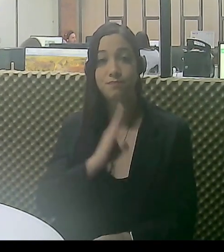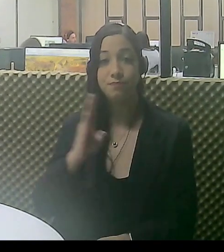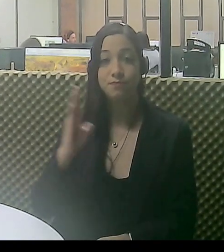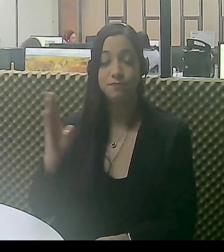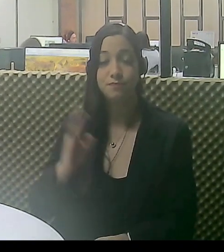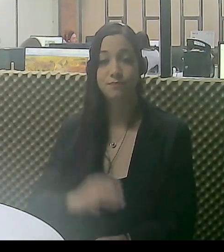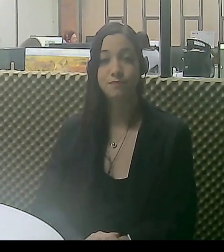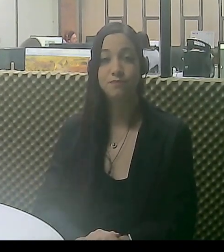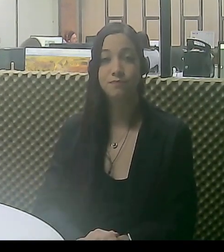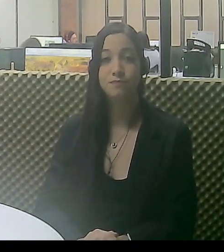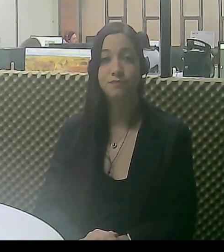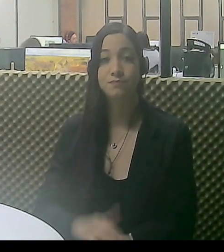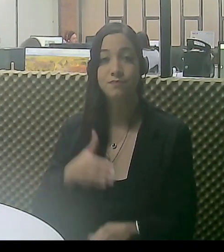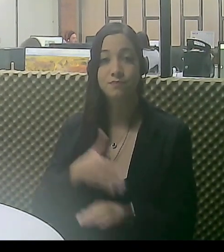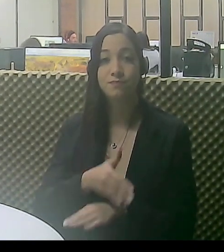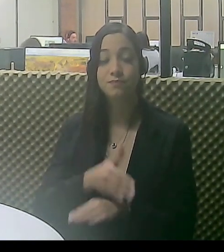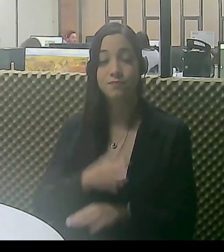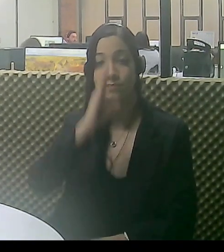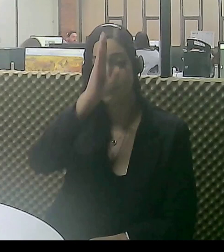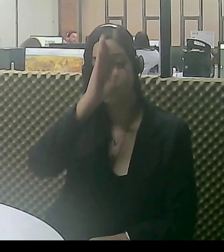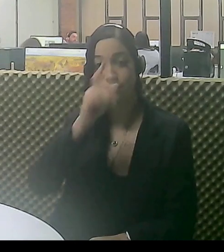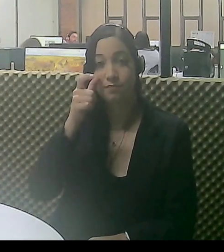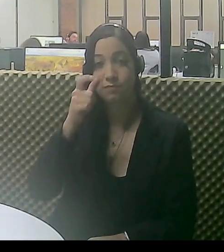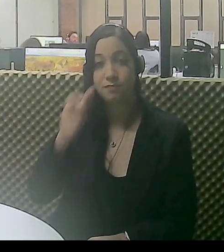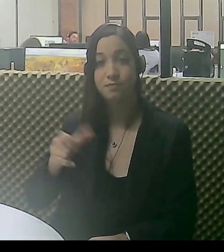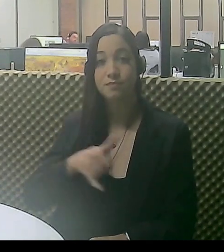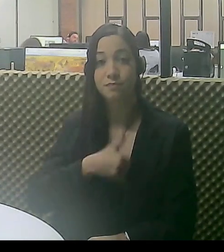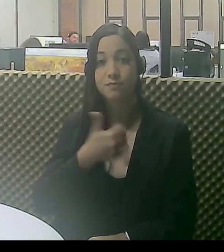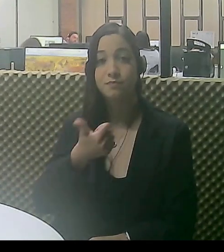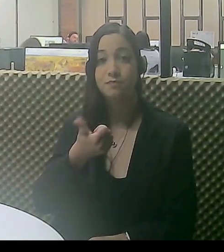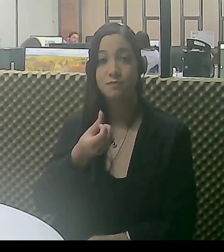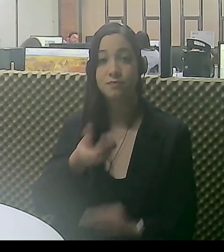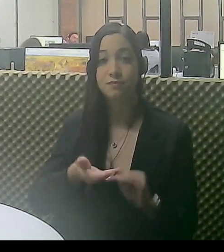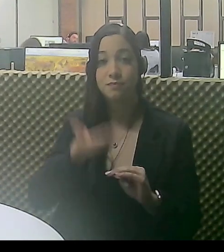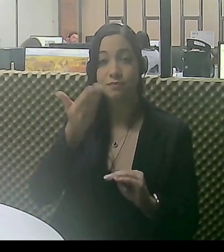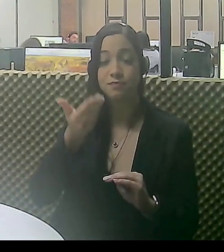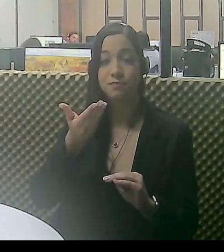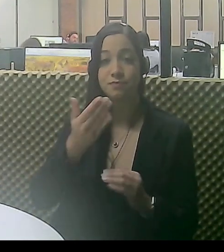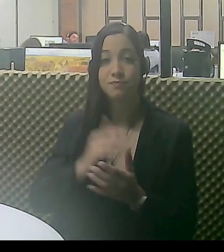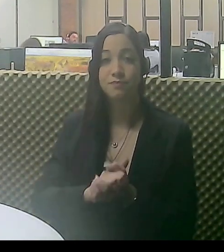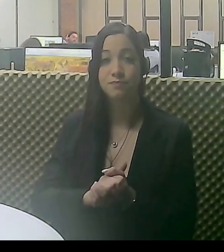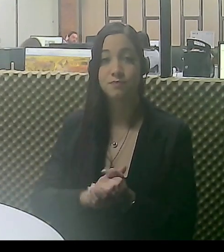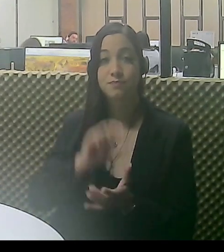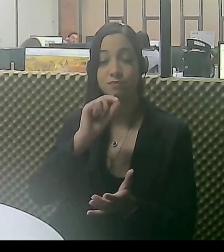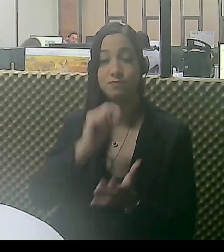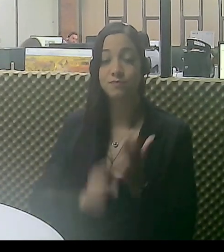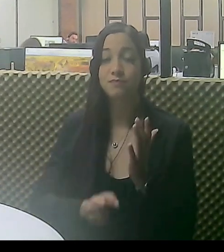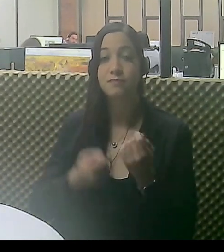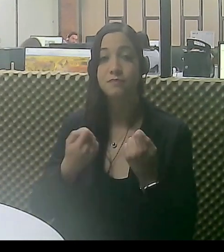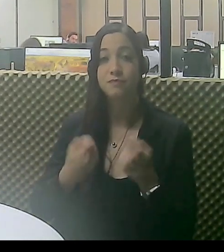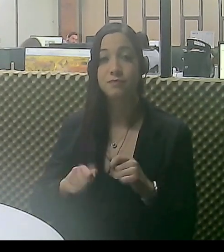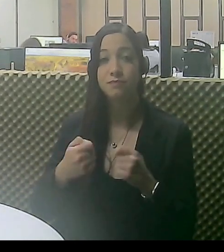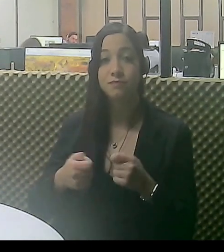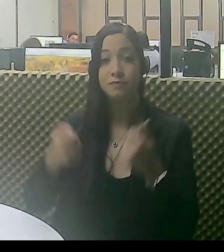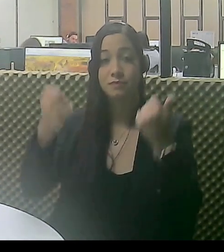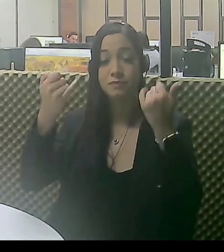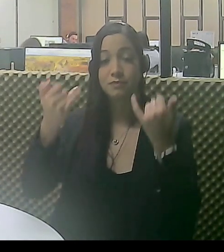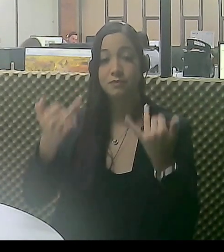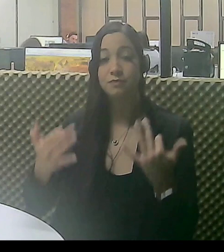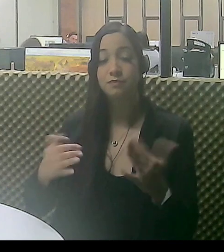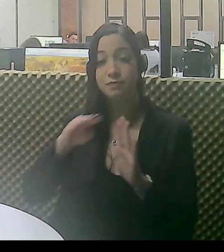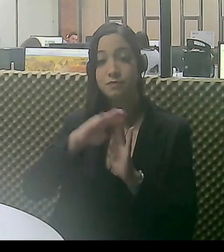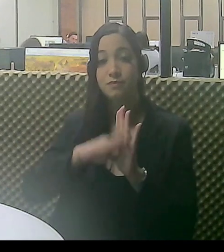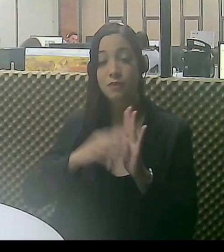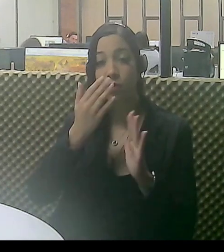bibliotecacultural.ud@gmail.com. A participação é gratuita e os interessados devem ter acima de 16 anos. Na inscrição, é preciso descrever a